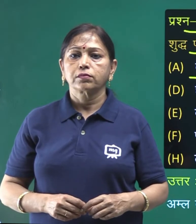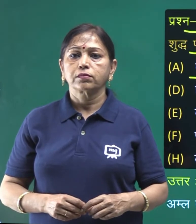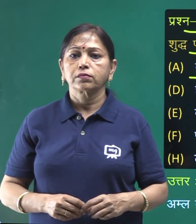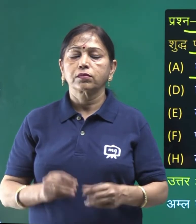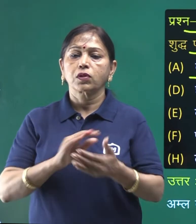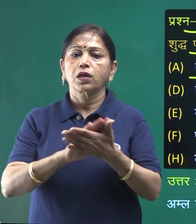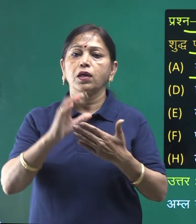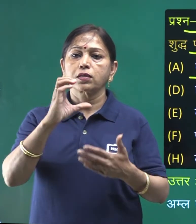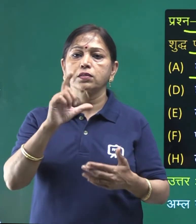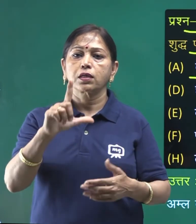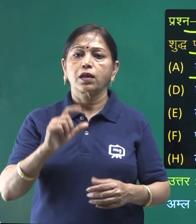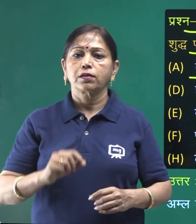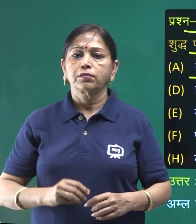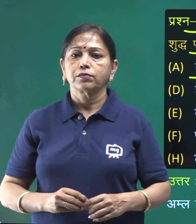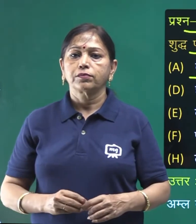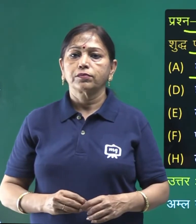हाइड्रोक्लोरिक अम्ल,